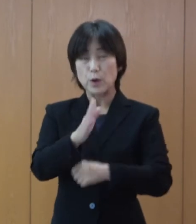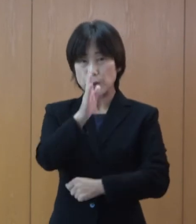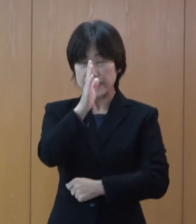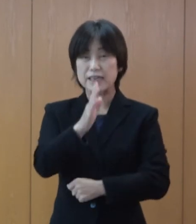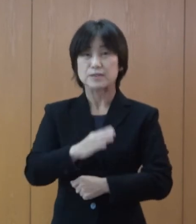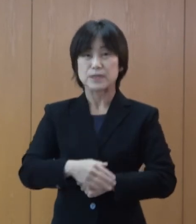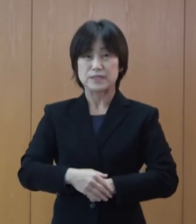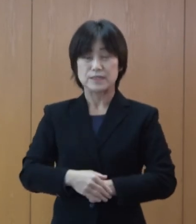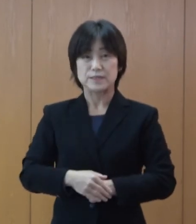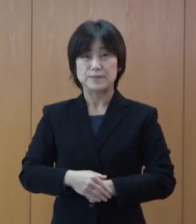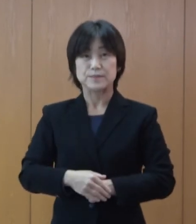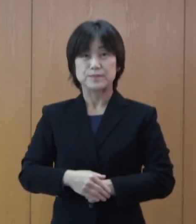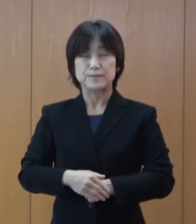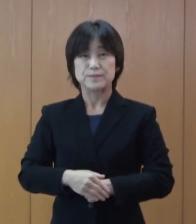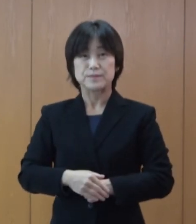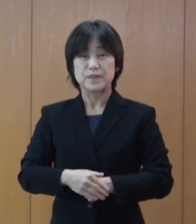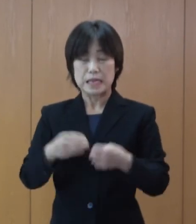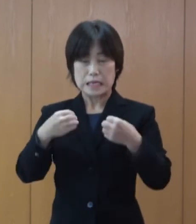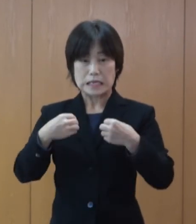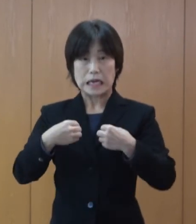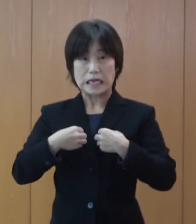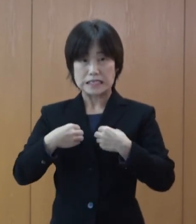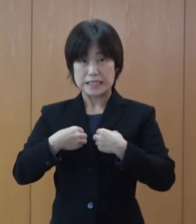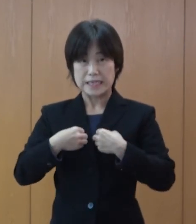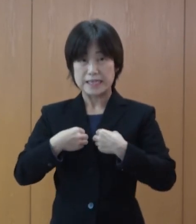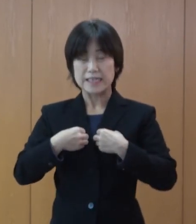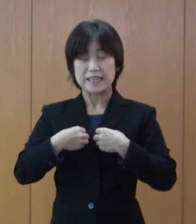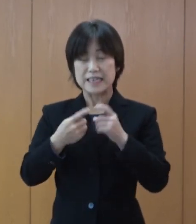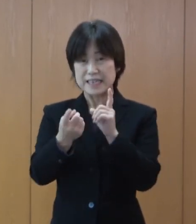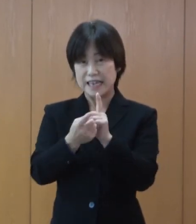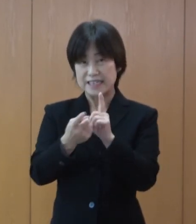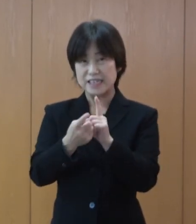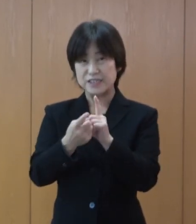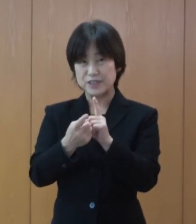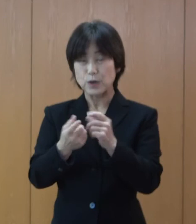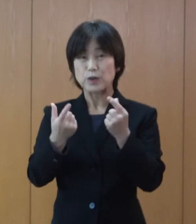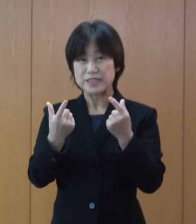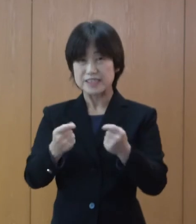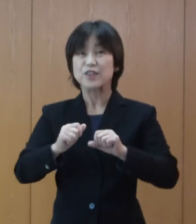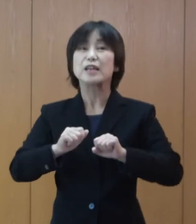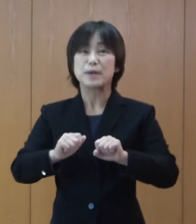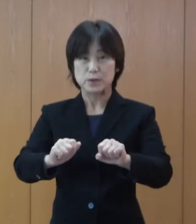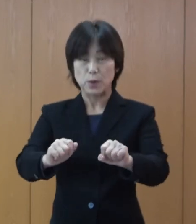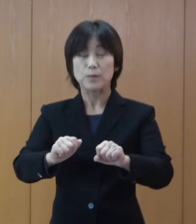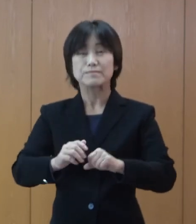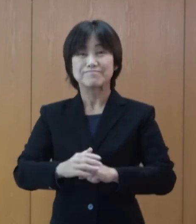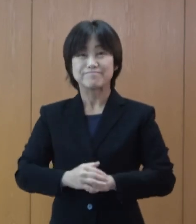感染症対策の徹底を図ってまいりましょう。